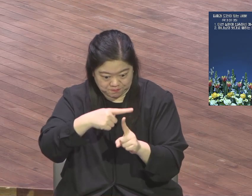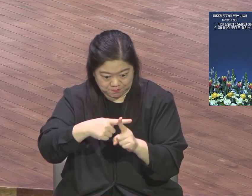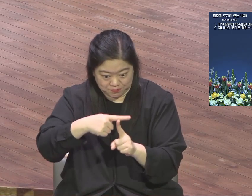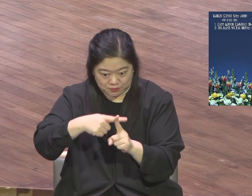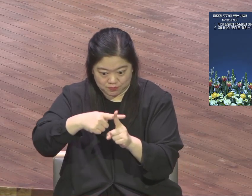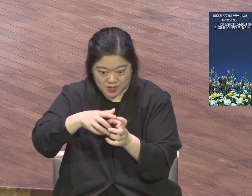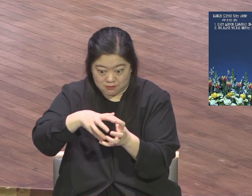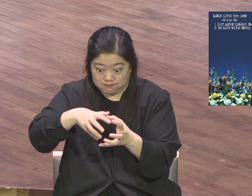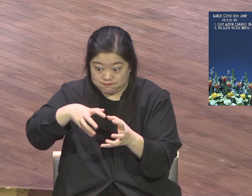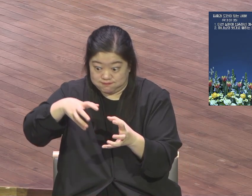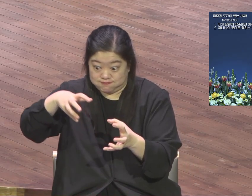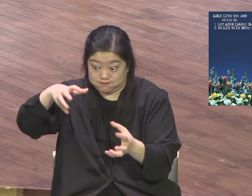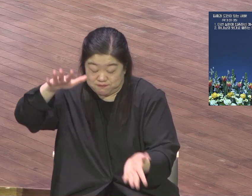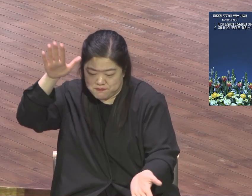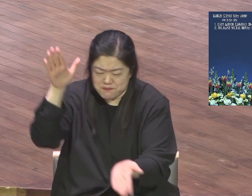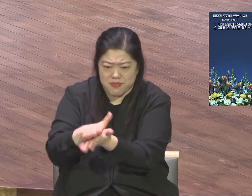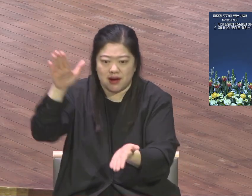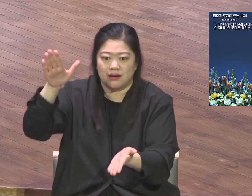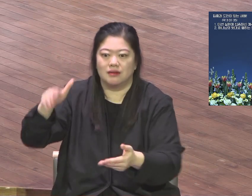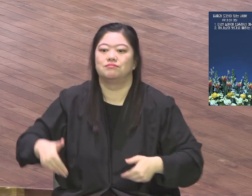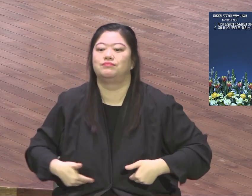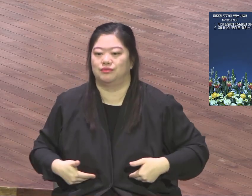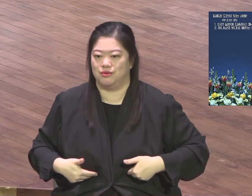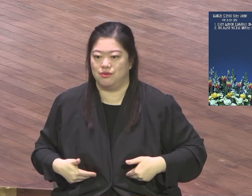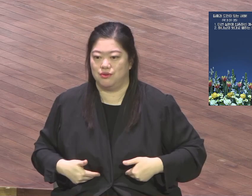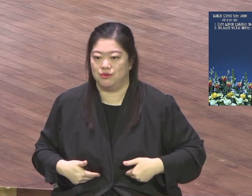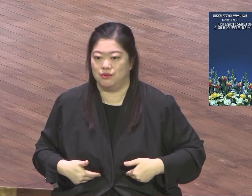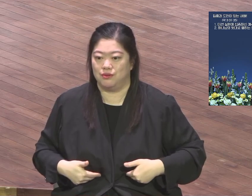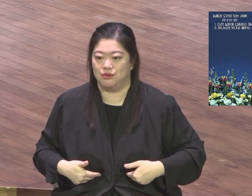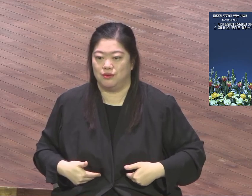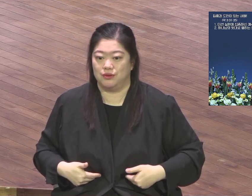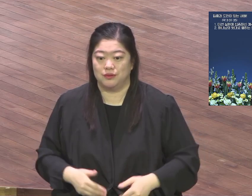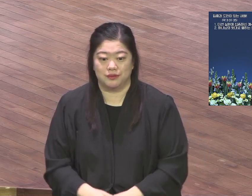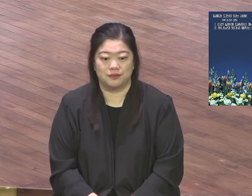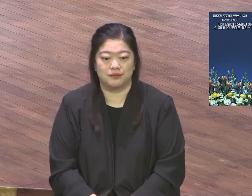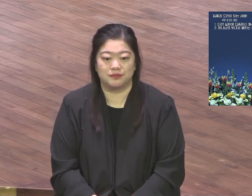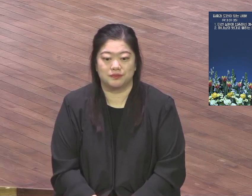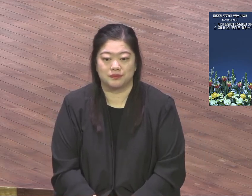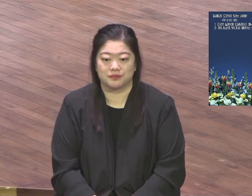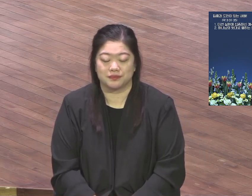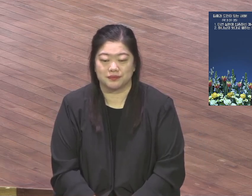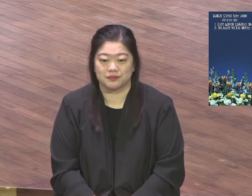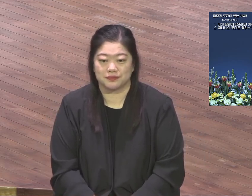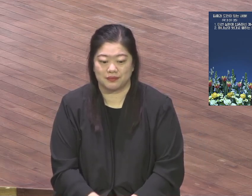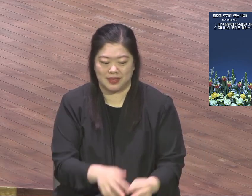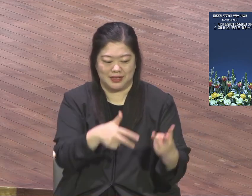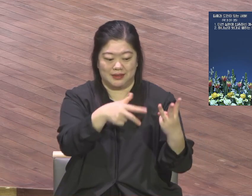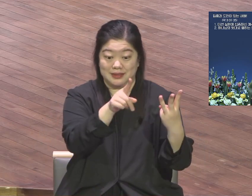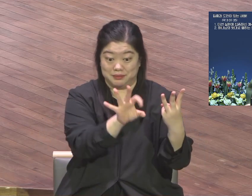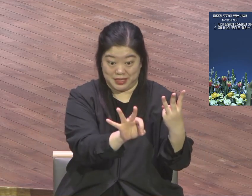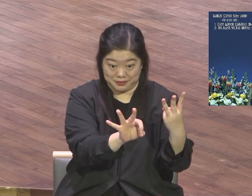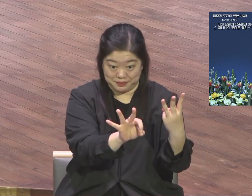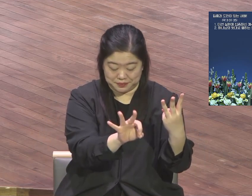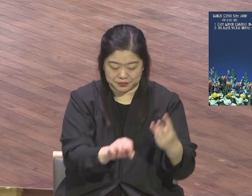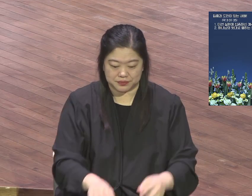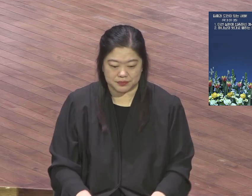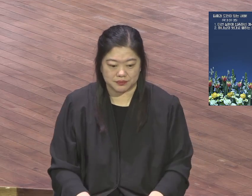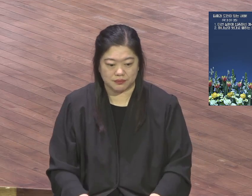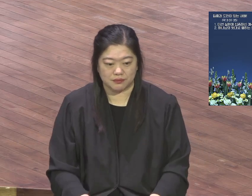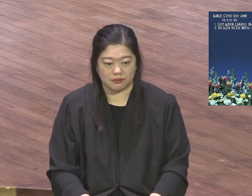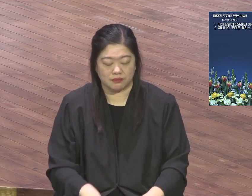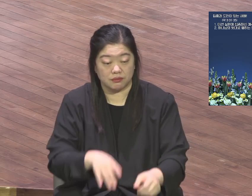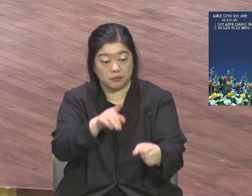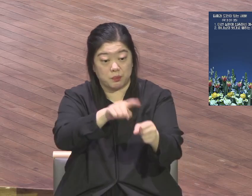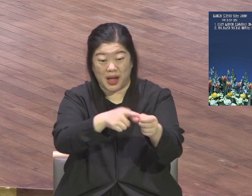긍정 수준에 따라 열정, 이 패션, 열정. 3장은요, 목표가